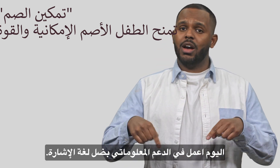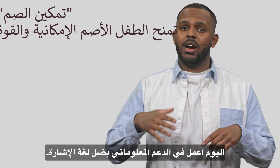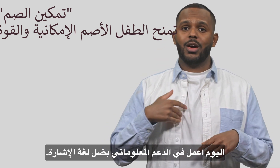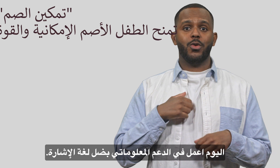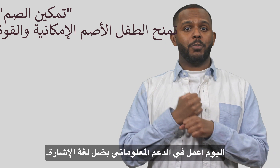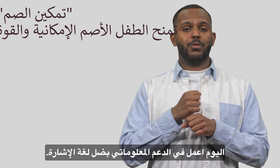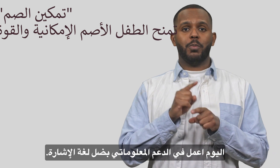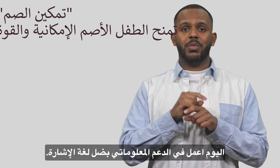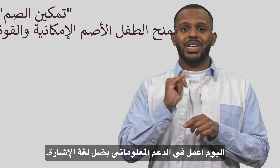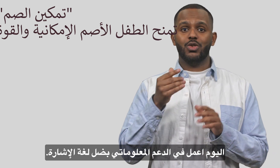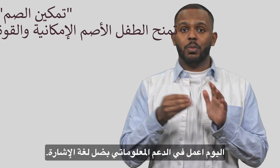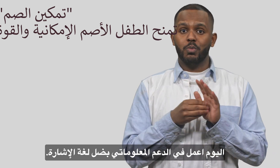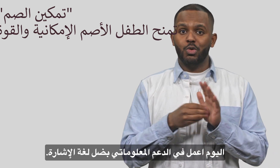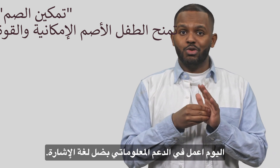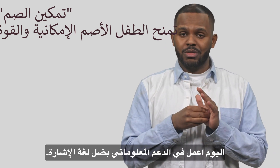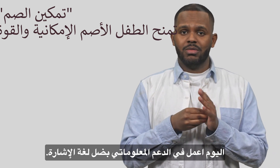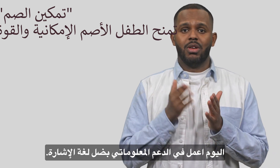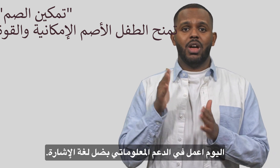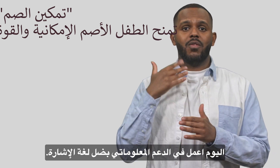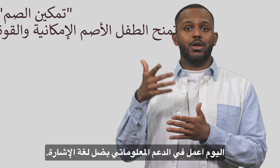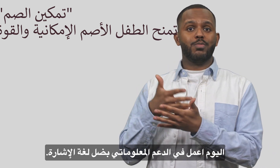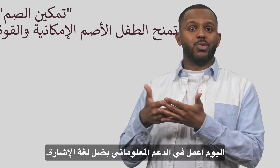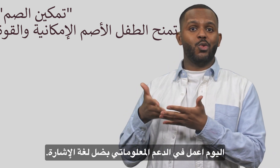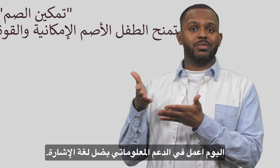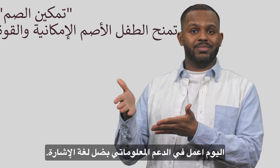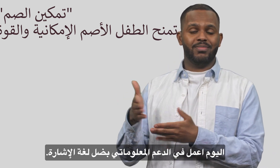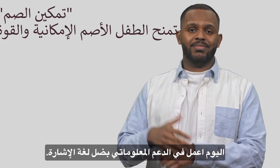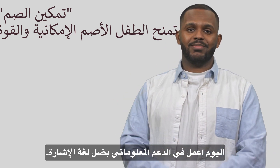اليوم أعمل في الدعم المعلوماتي بفضل لغة الإشارة.